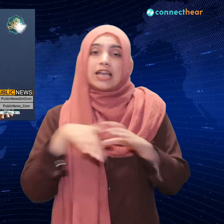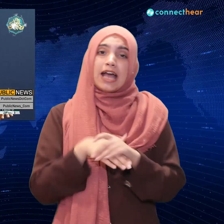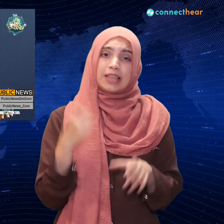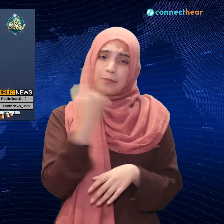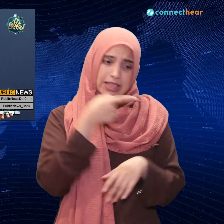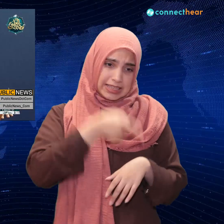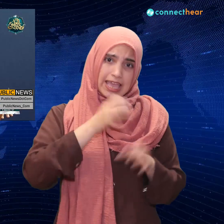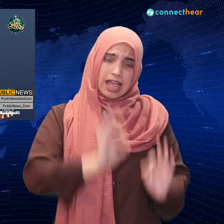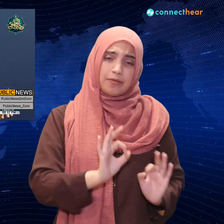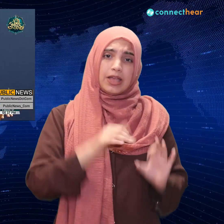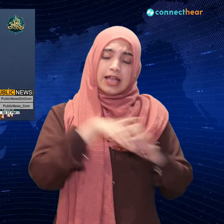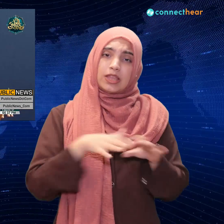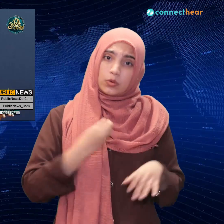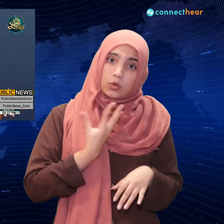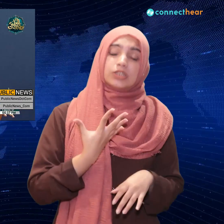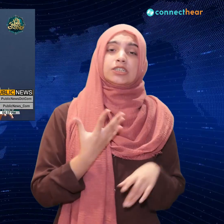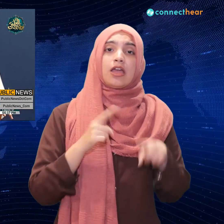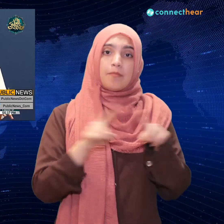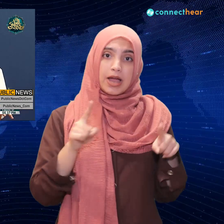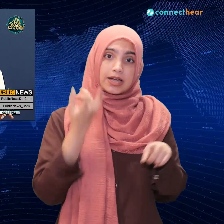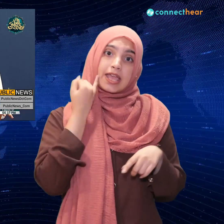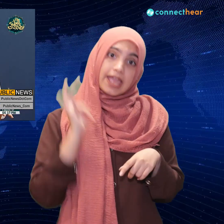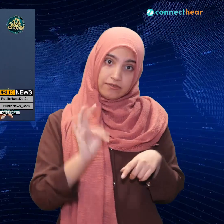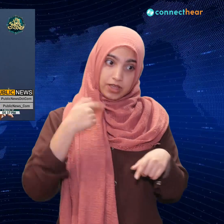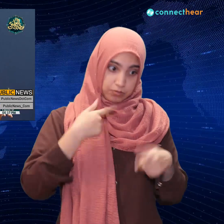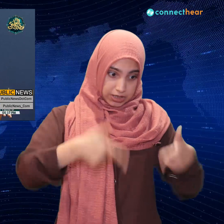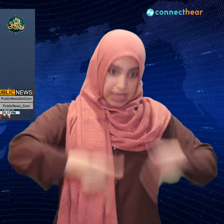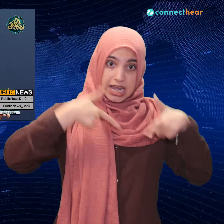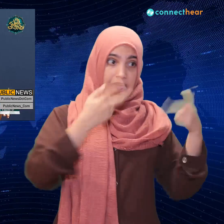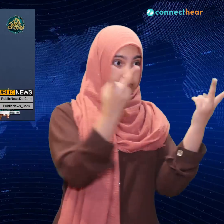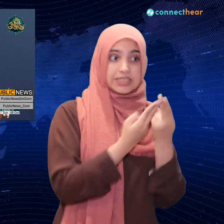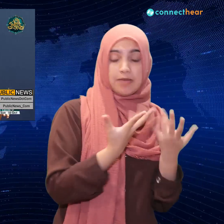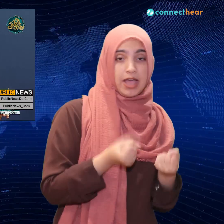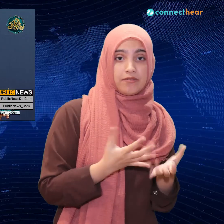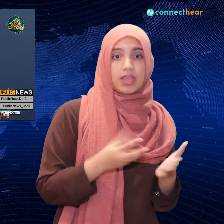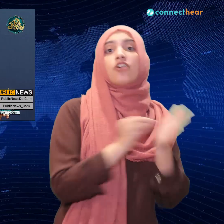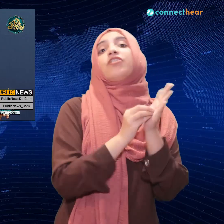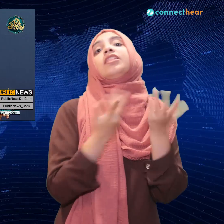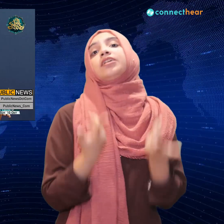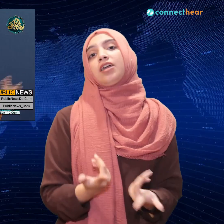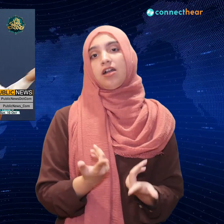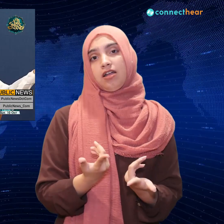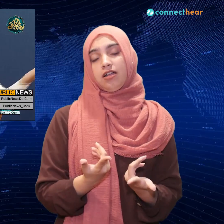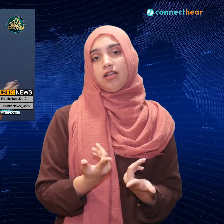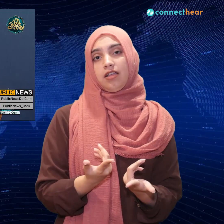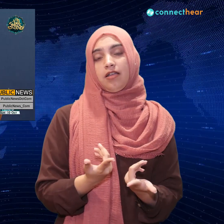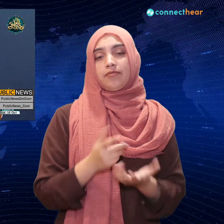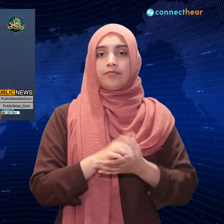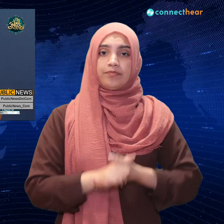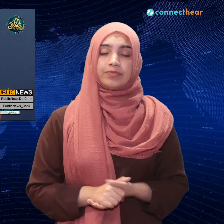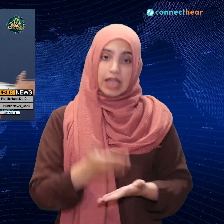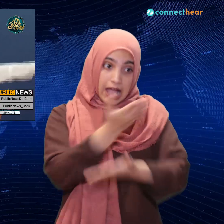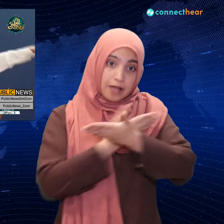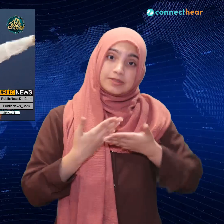کی جو زندگی سے اس کے اوپر ہم عمل کرنے کی کوشش کرتے ہیں یا نہیں کرتے؟ ہم سارا